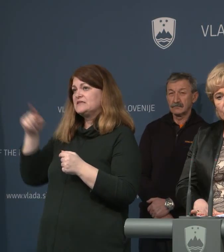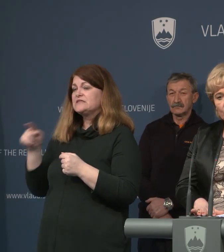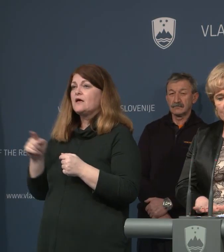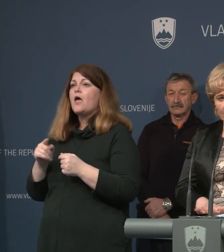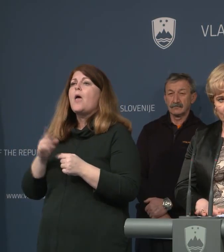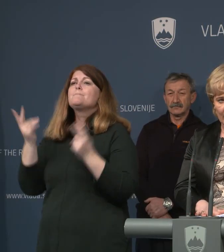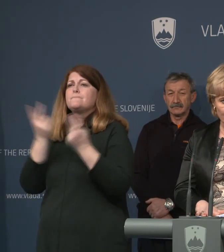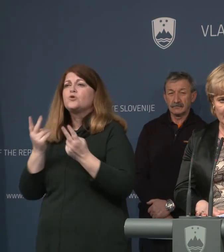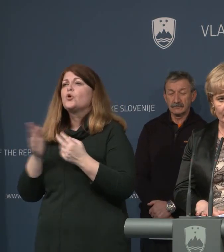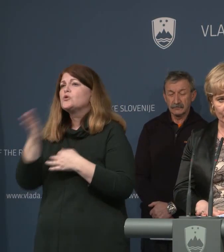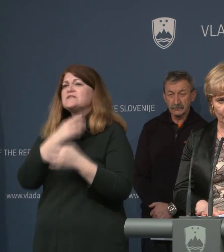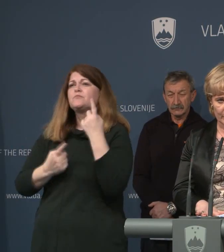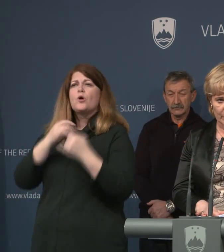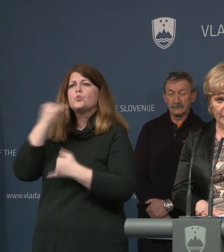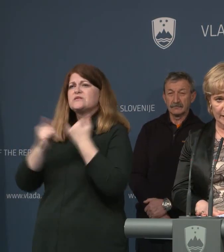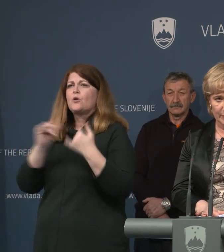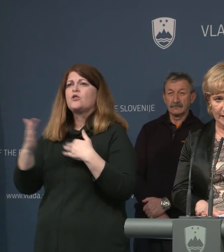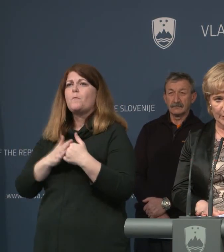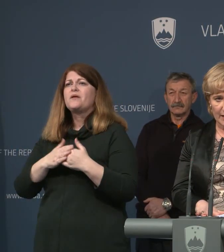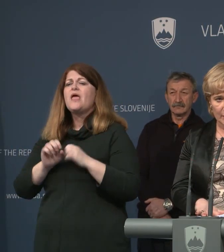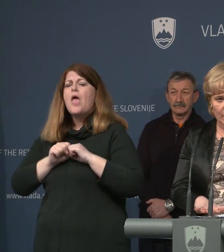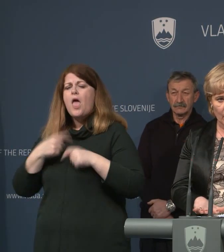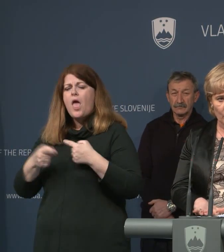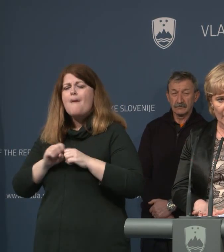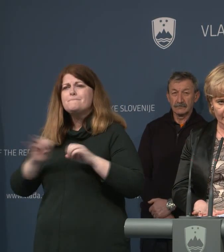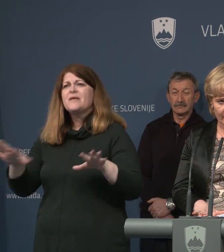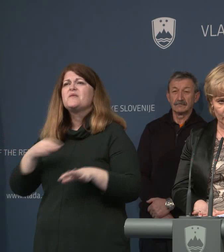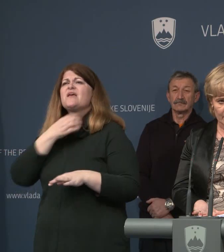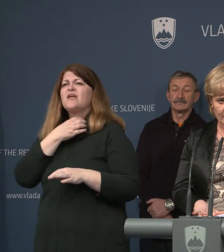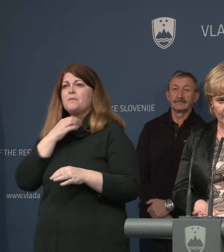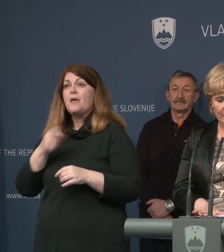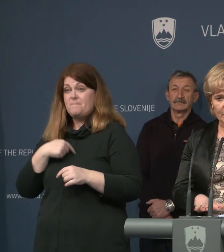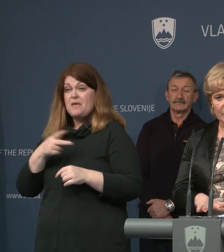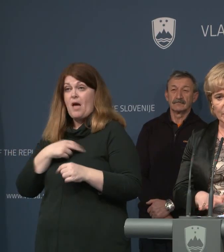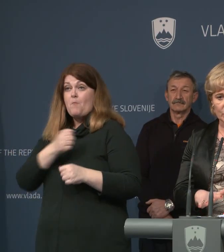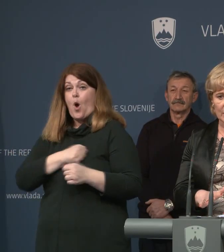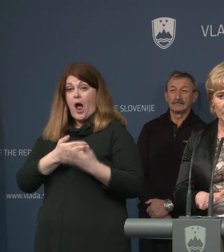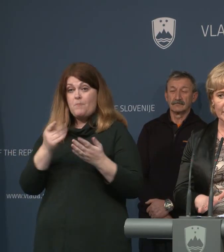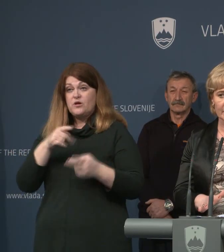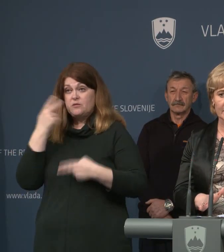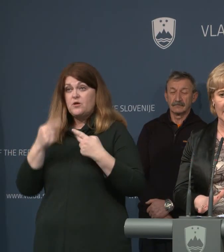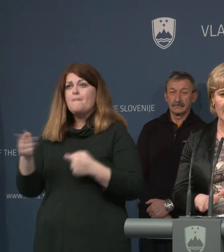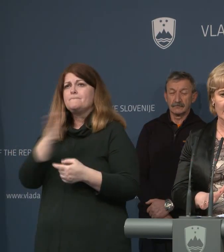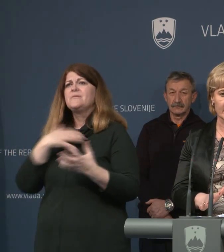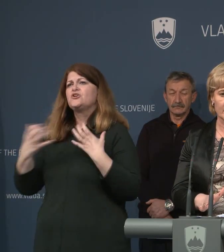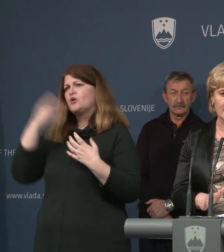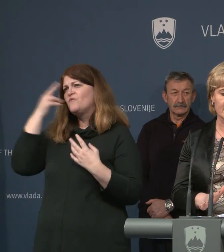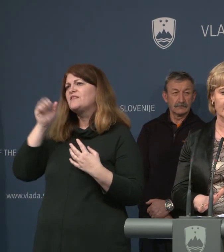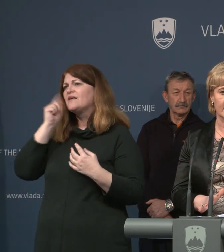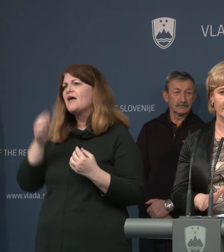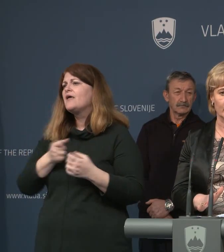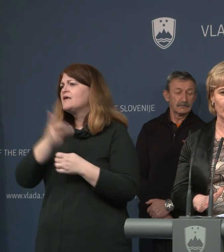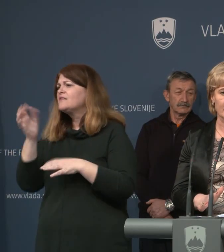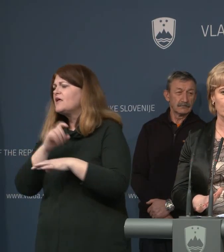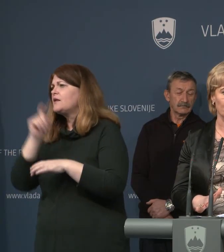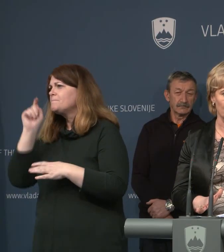zdravje, podobno se nam dogaja vsako leto v epidemiji gripe. Mi imamo ambulante, ki to testirajo. Se pravi, mi želimo vedeti, kdaj, kateri mesec,